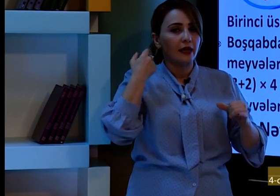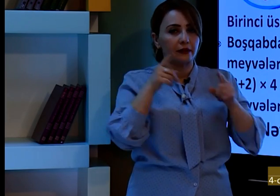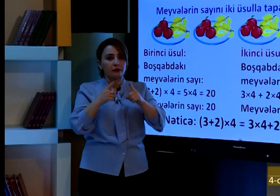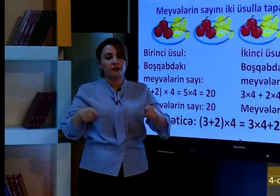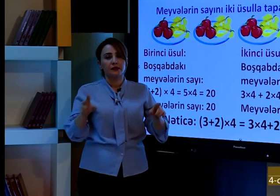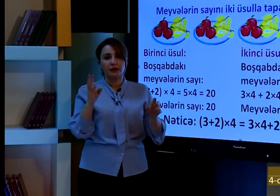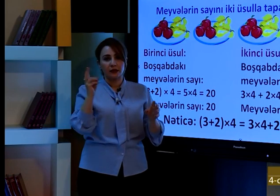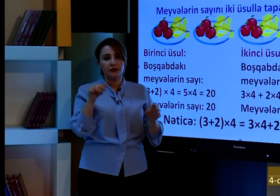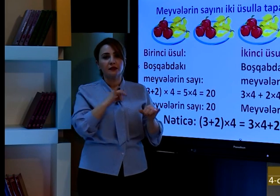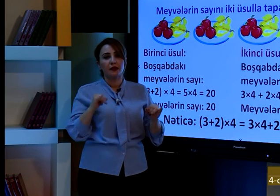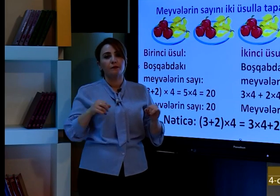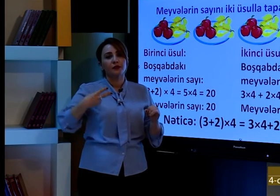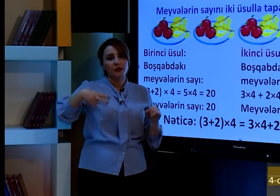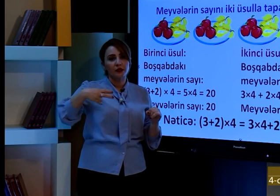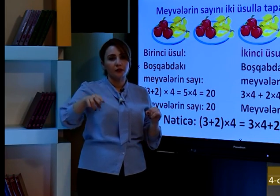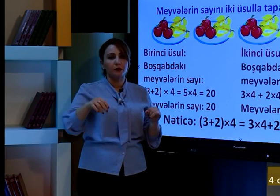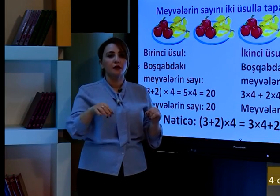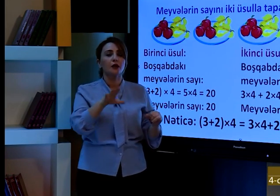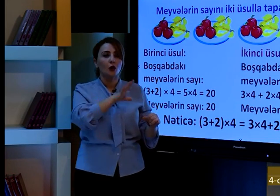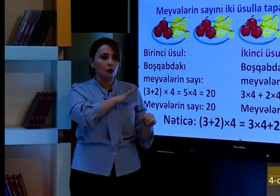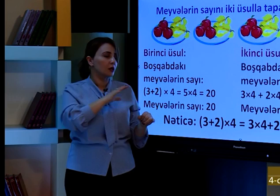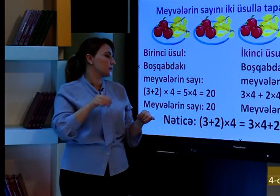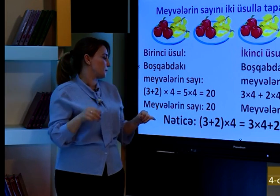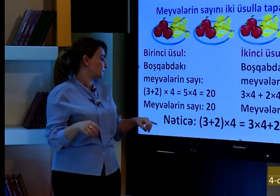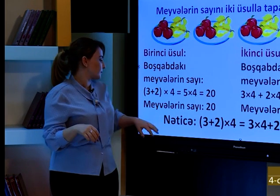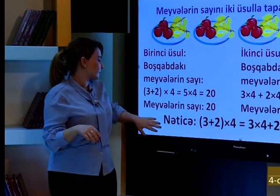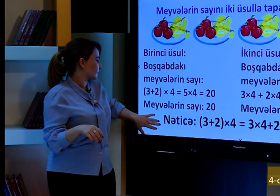meyvələrin sayı isə 20 olar.